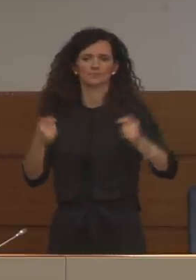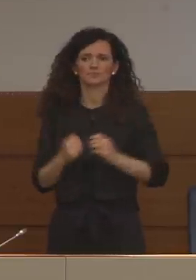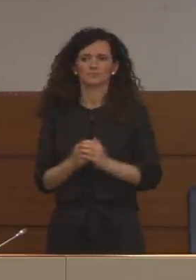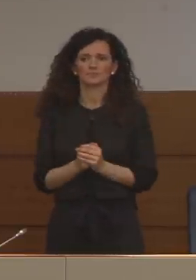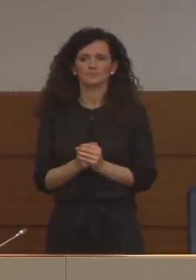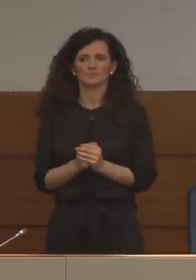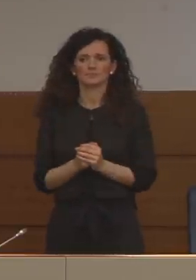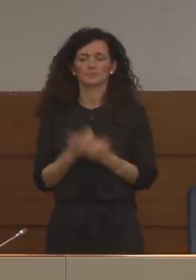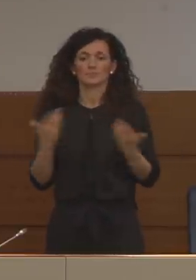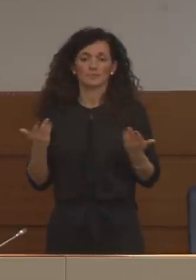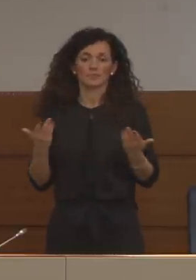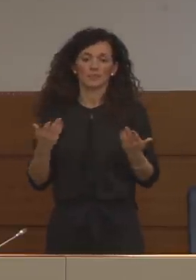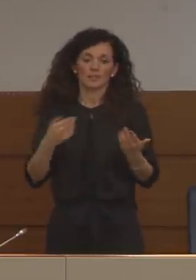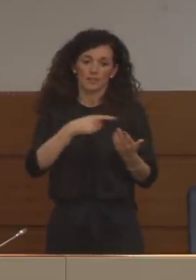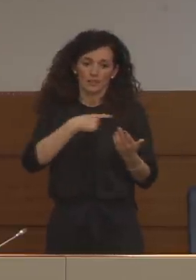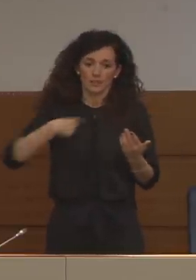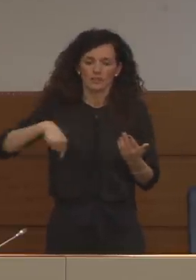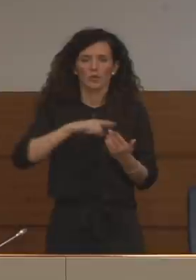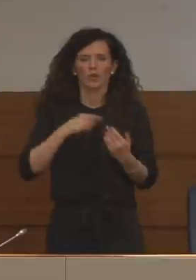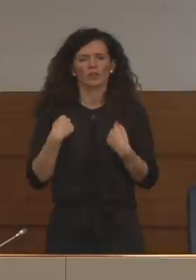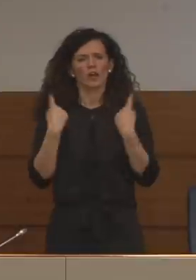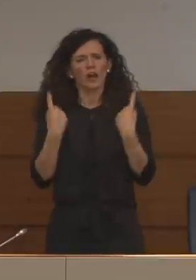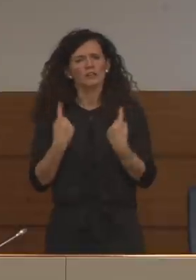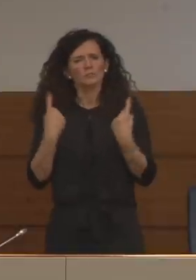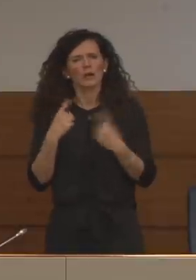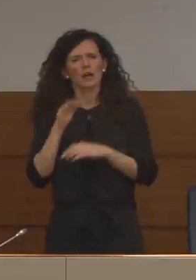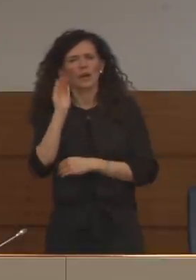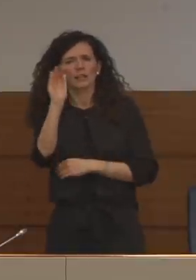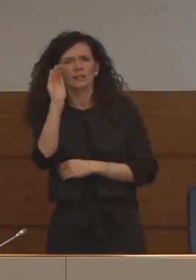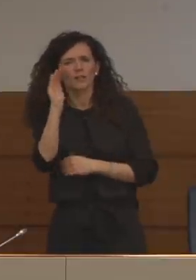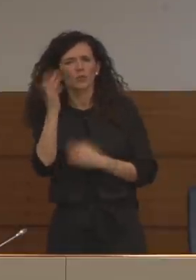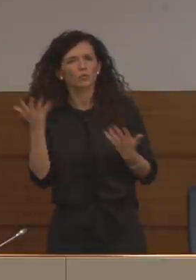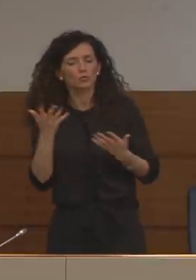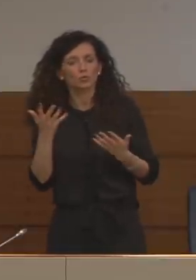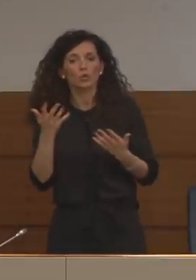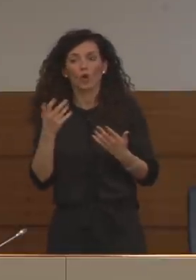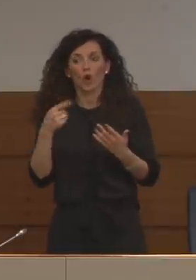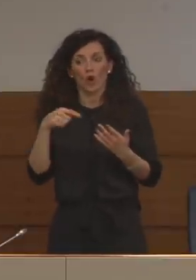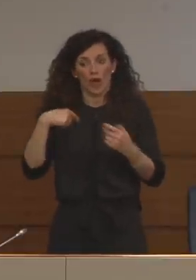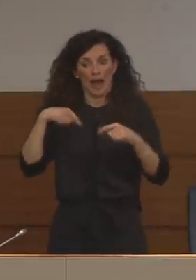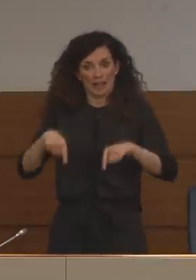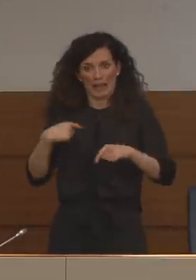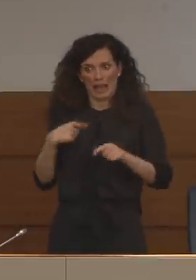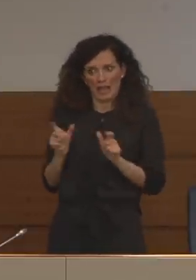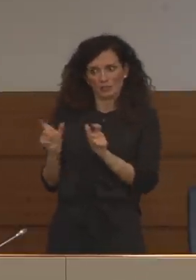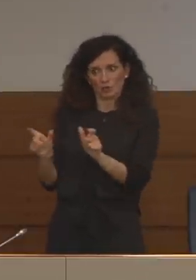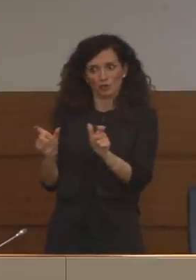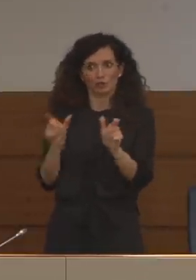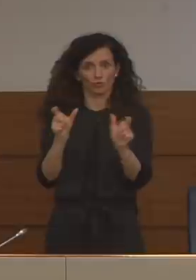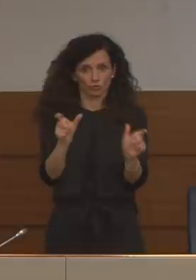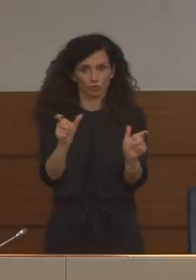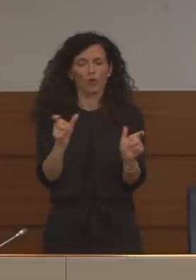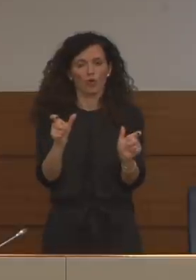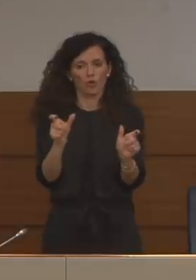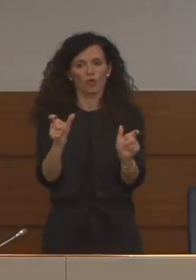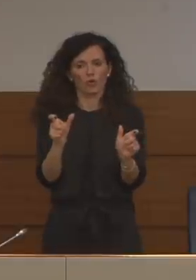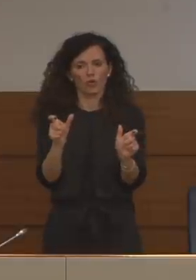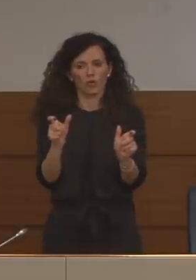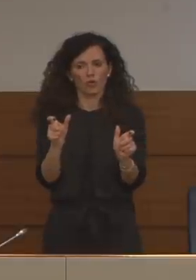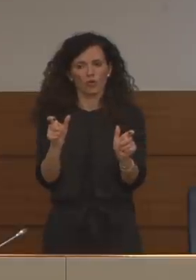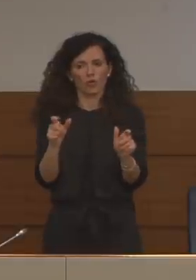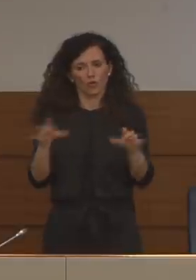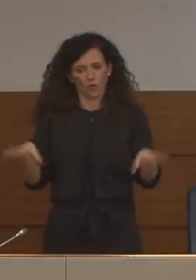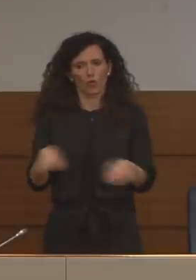che noi ci attendiamo e che le misure di contenimento che sono state adottate